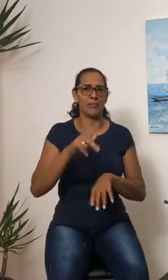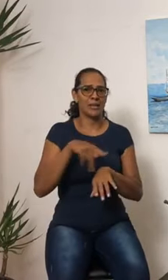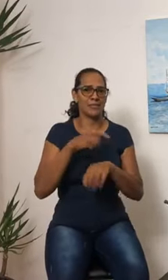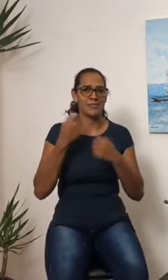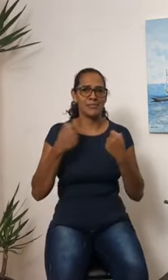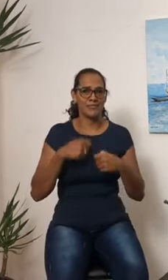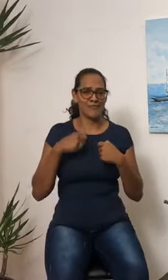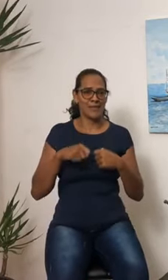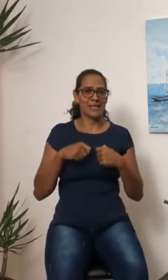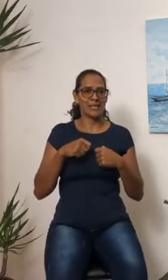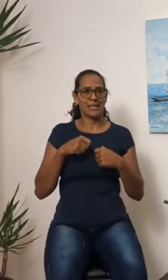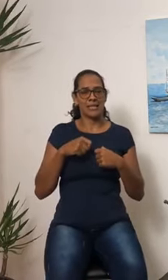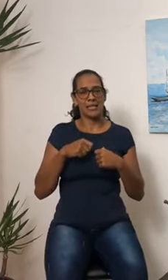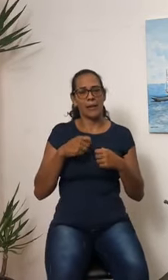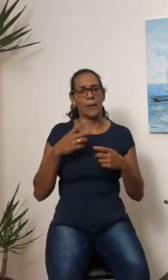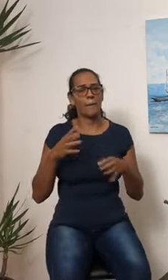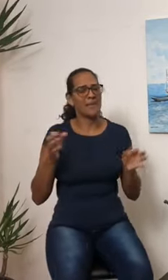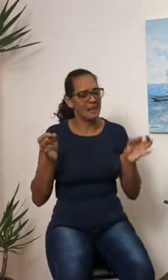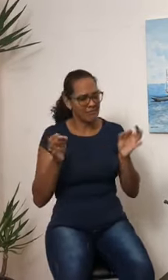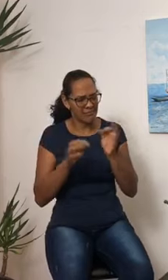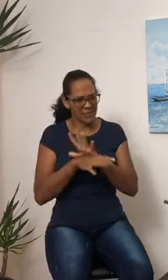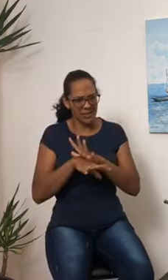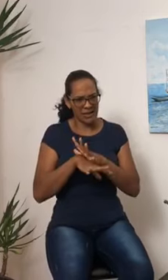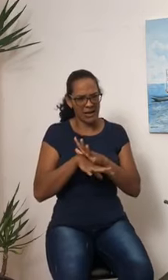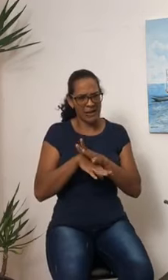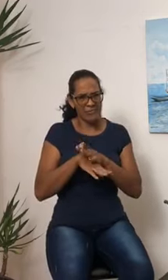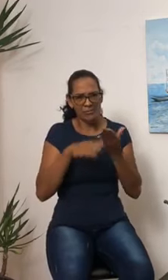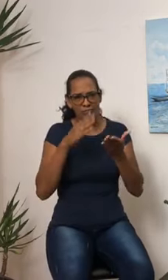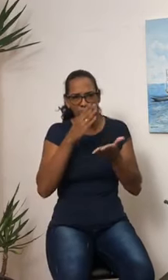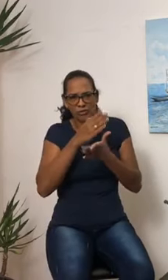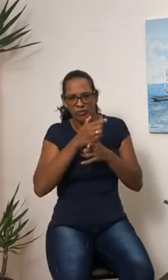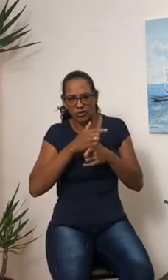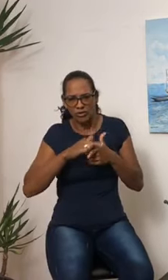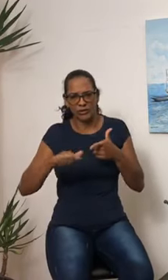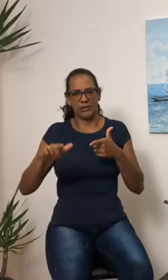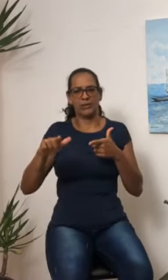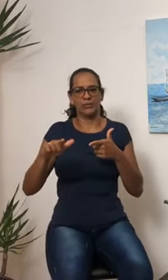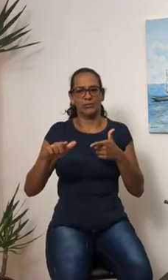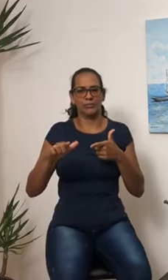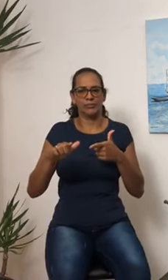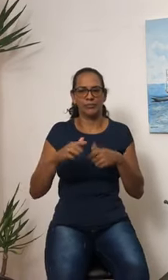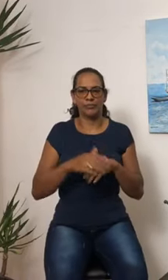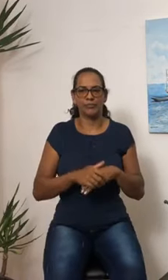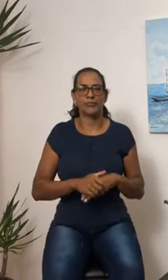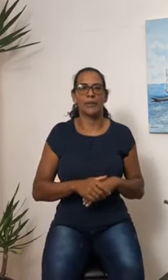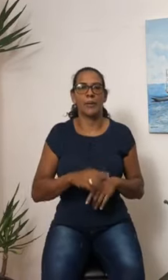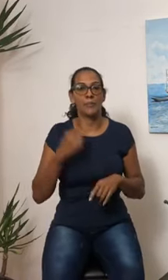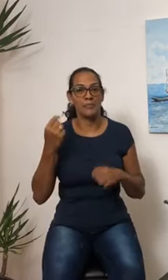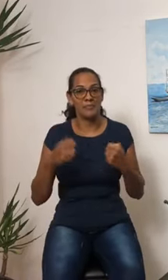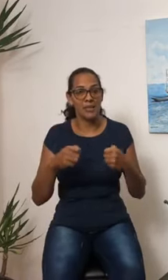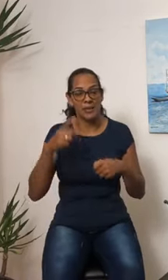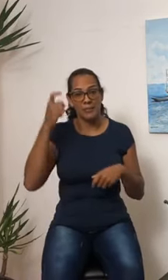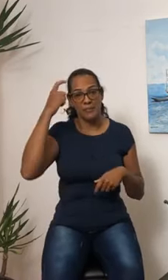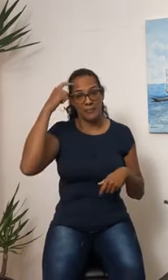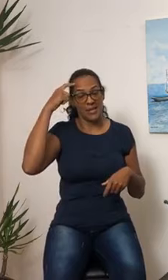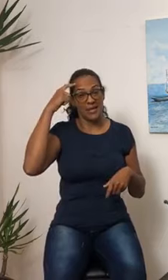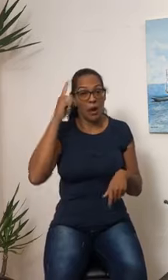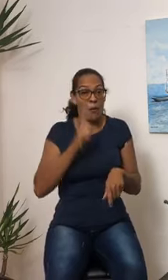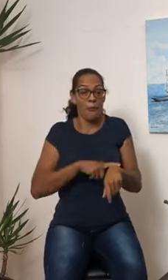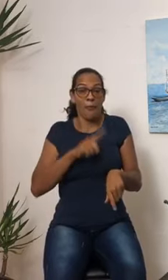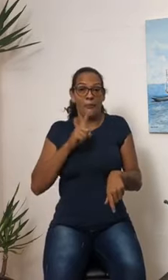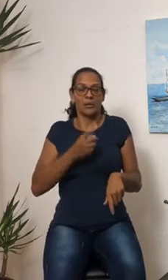país precisa agora. Temos que acabar com essa bola dividida, mas temos realmente que pensar, né, no momento que